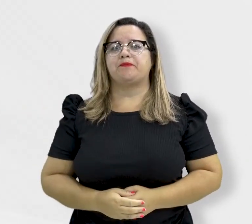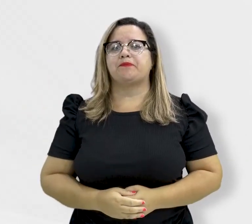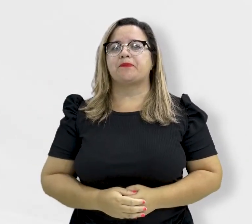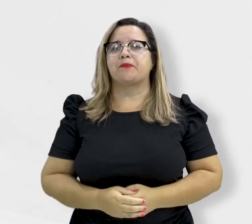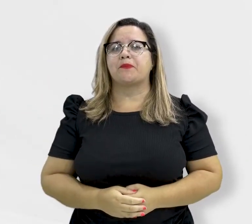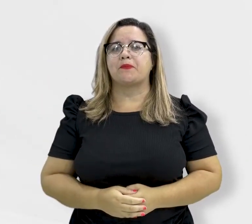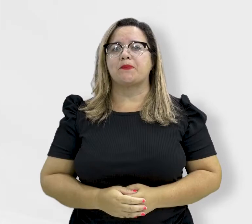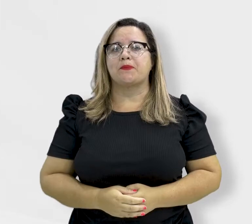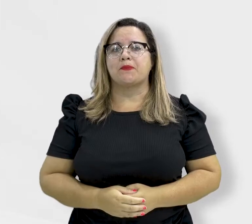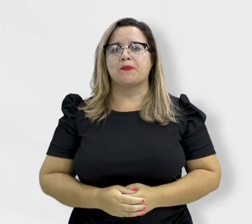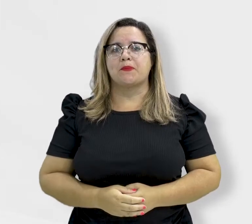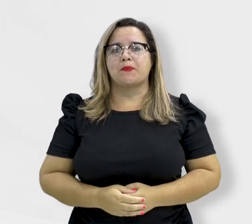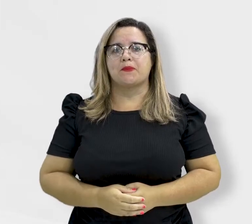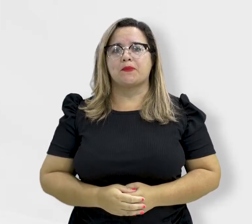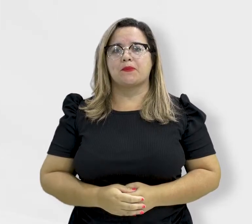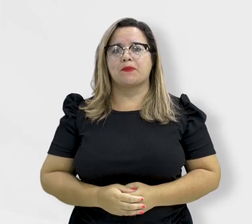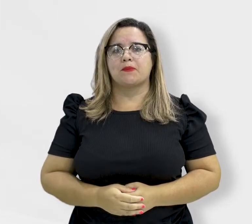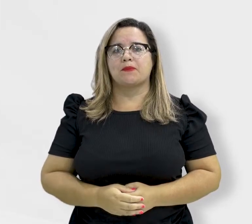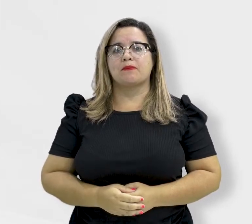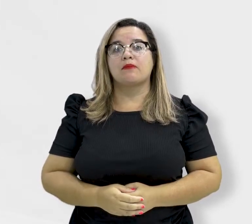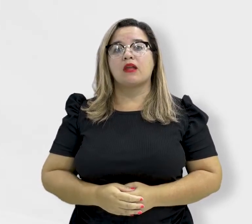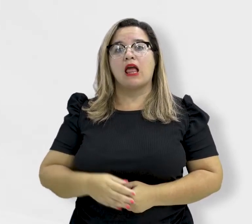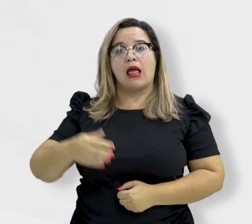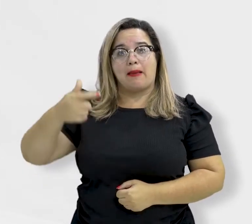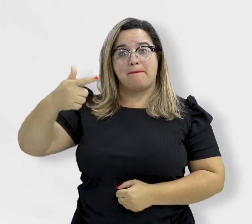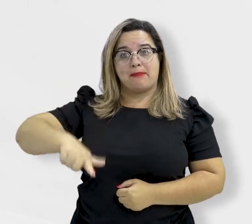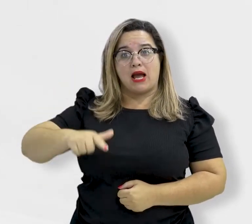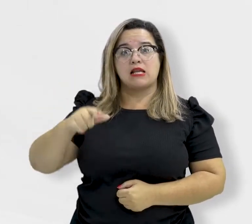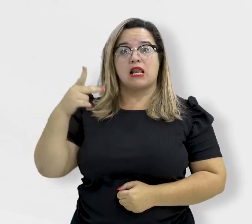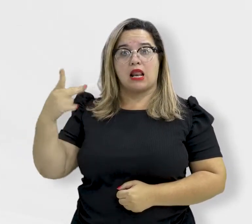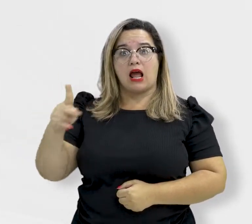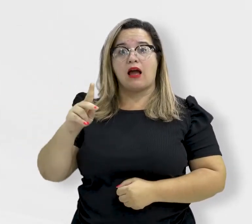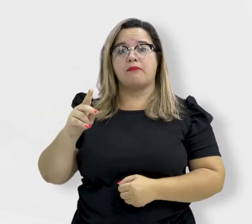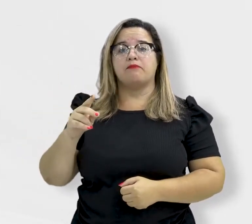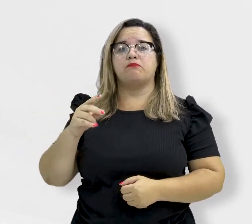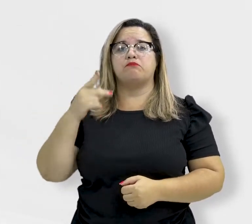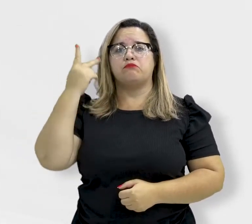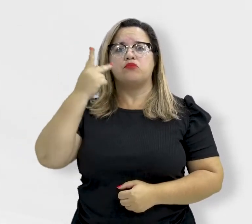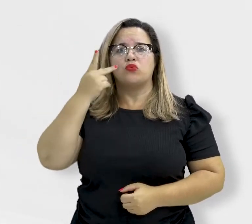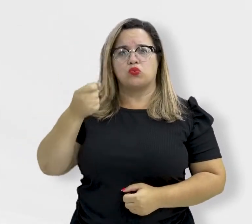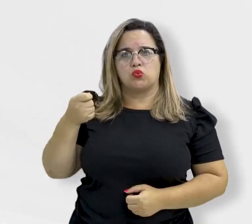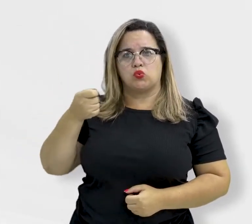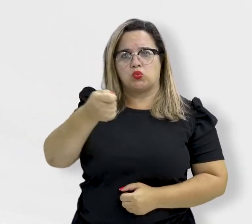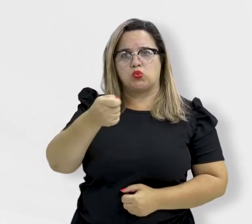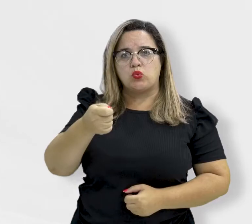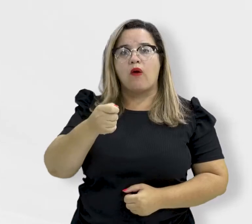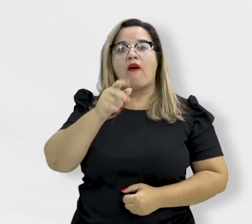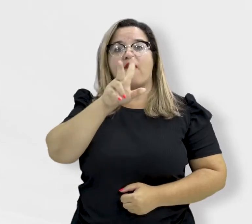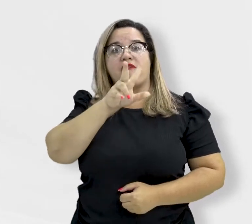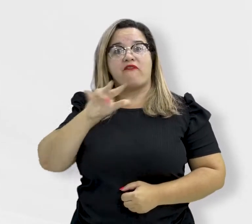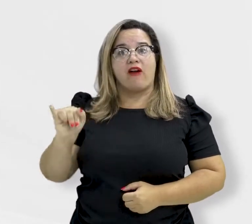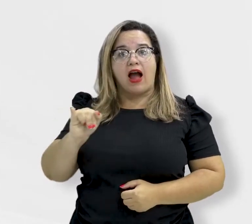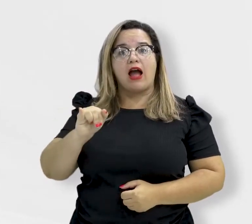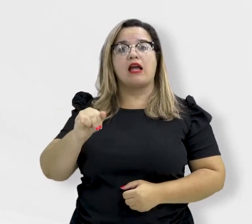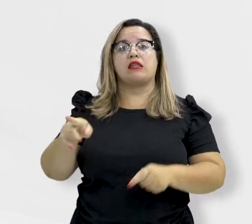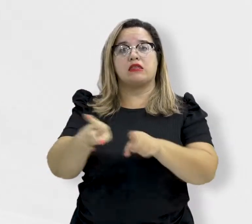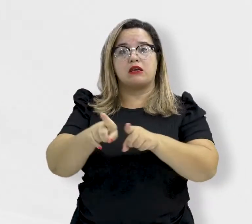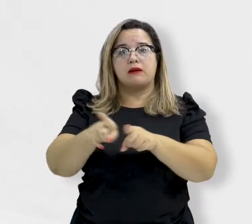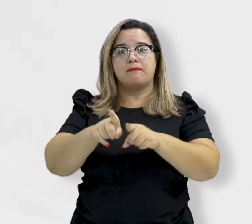justiça. Além do Procurador-Geral de Justiça, participaram do ato de lançamento da obra o presidente da